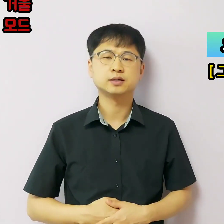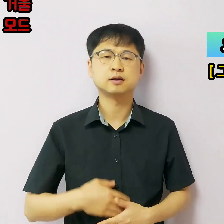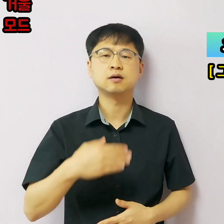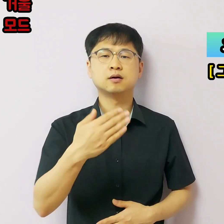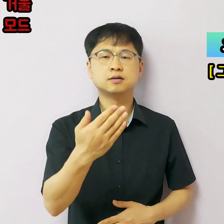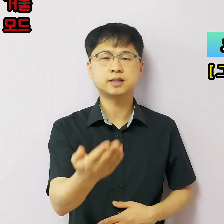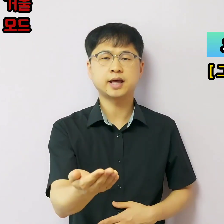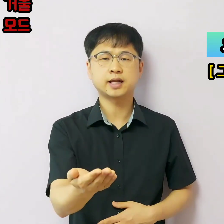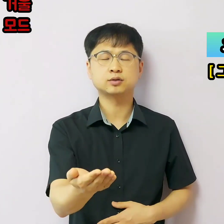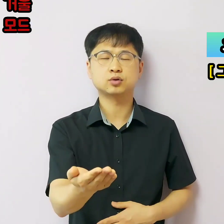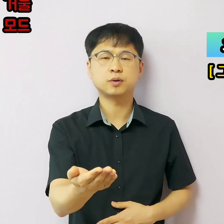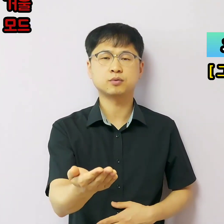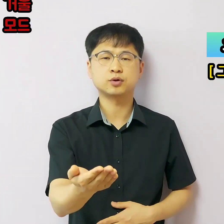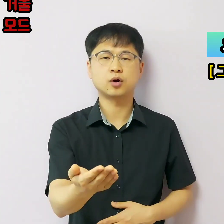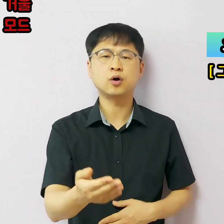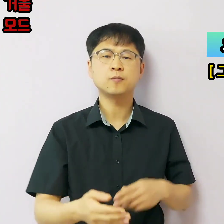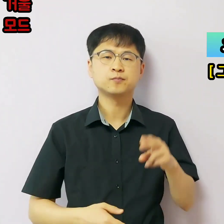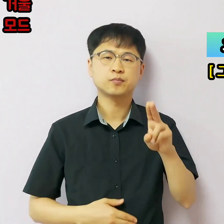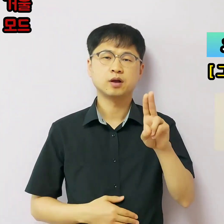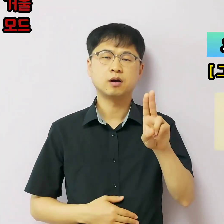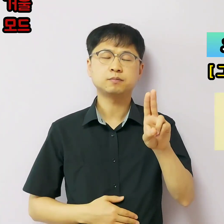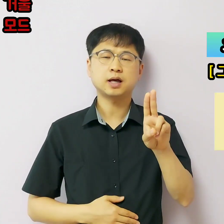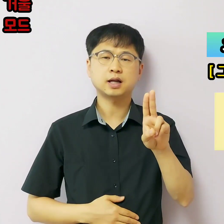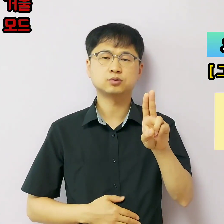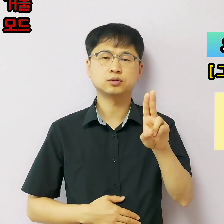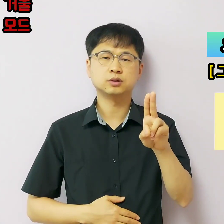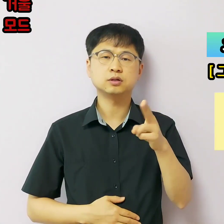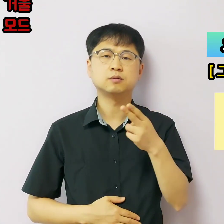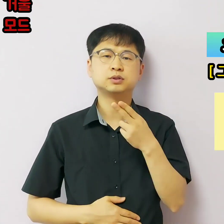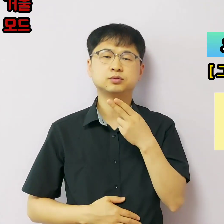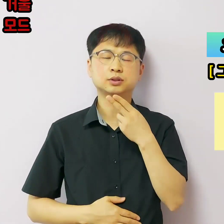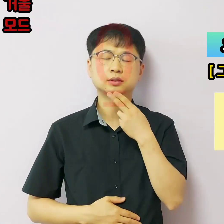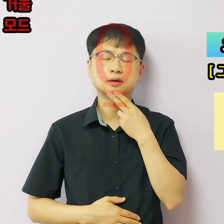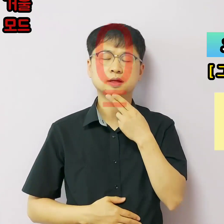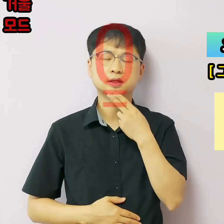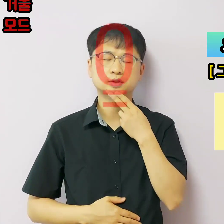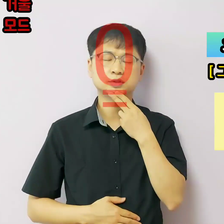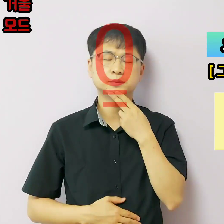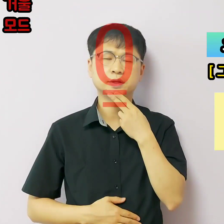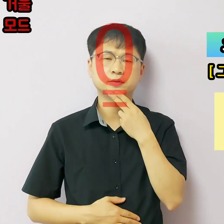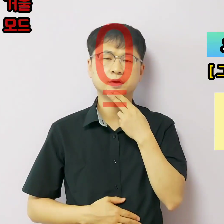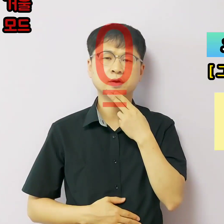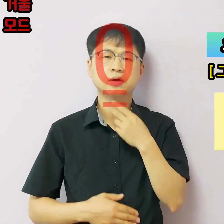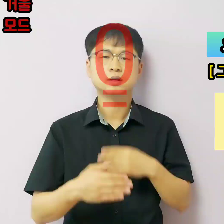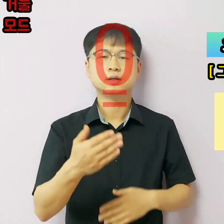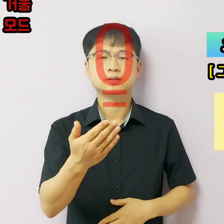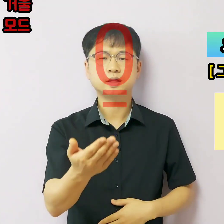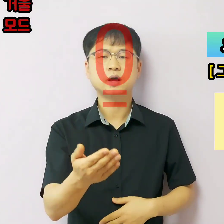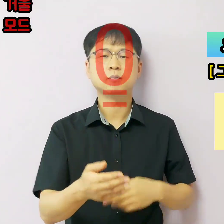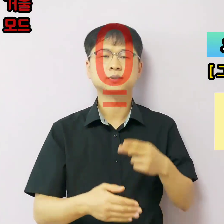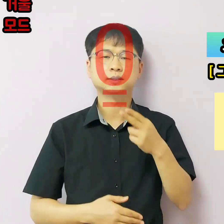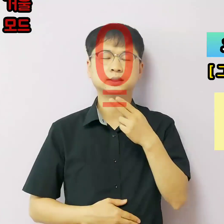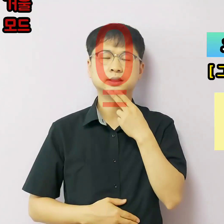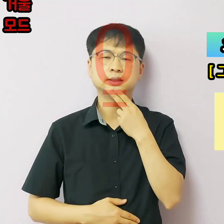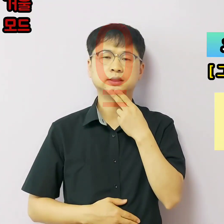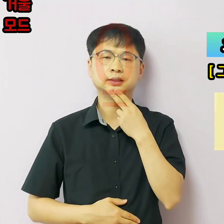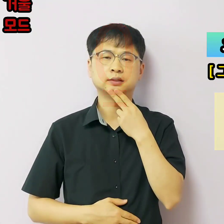그래서 그대라는 수어 배웠고요. 없다라는 수어는 검지중지를 턱아래 대주시면 되고요. 그대 없인,